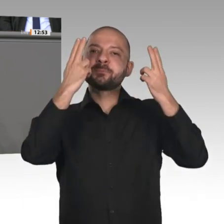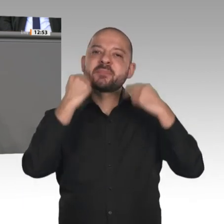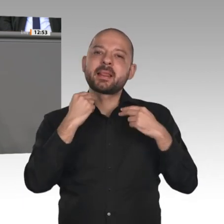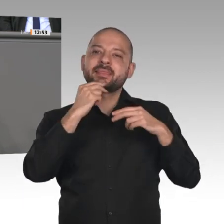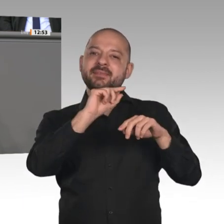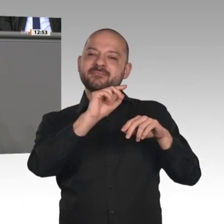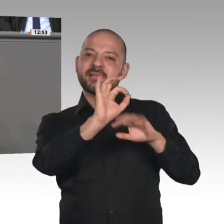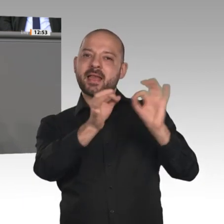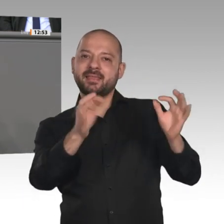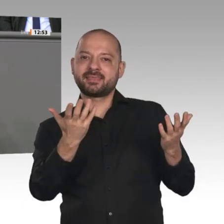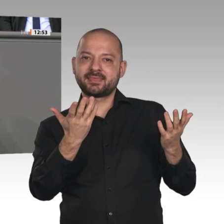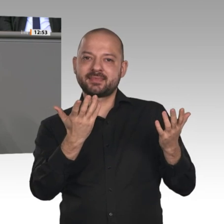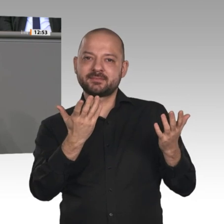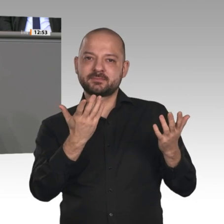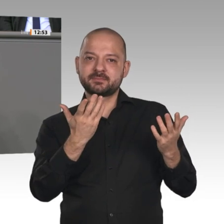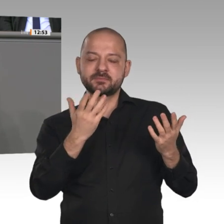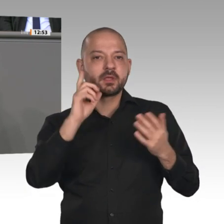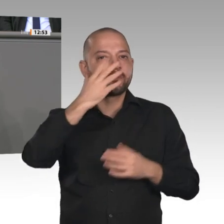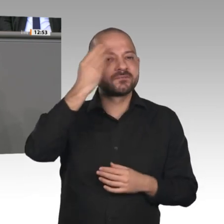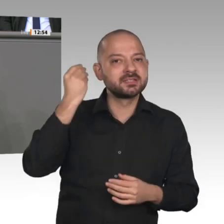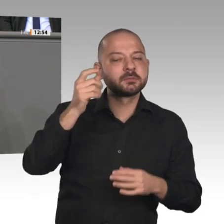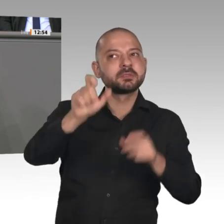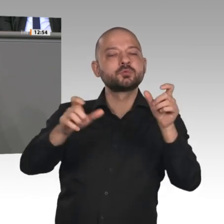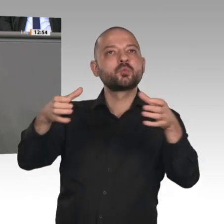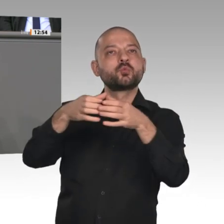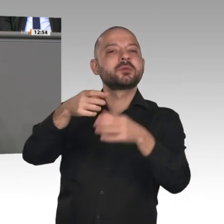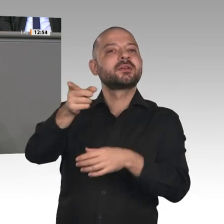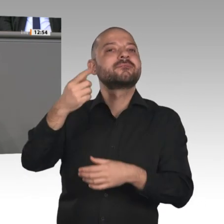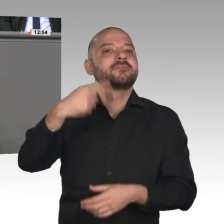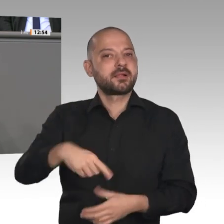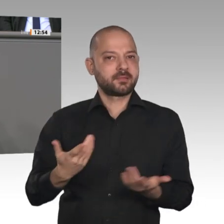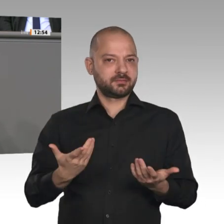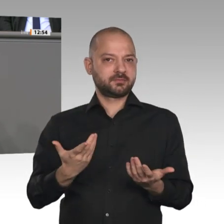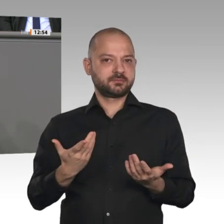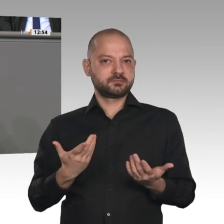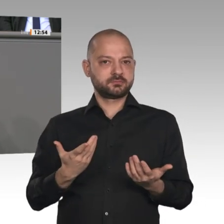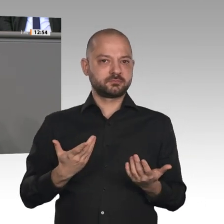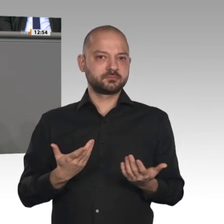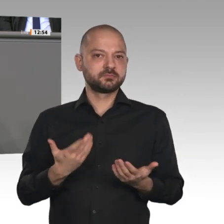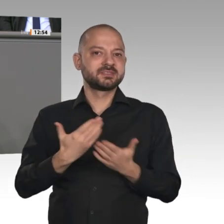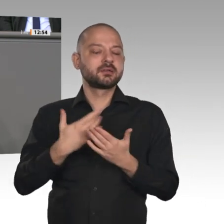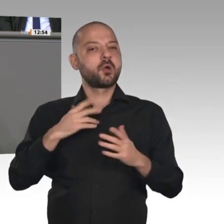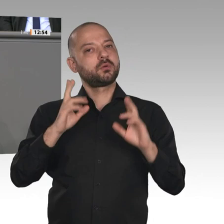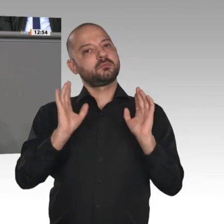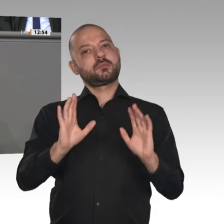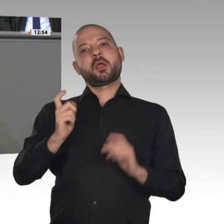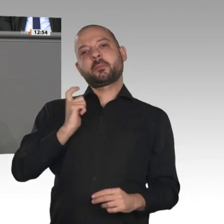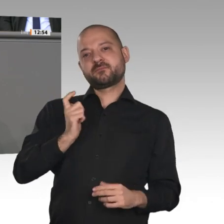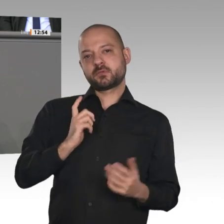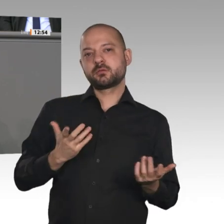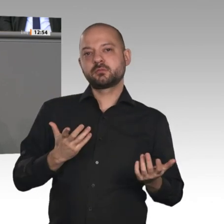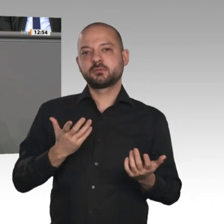erstmal abzuwarten und nicht einfach diesen Gesetzentwürfen zuzustimmen? Also erstmal der Erlassweg und